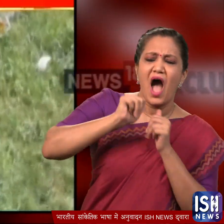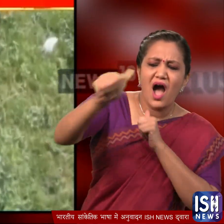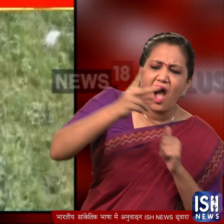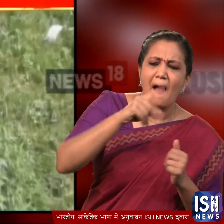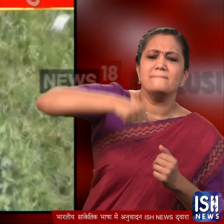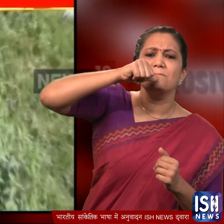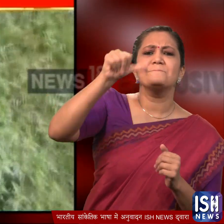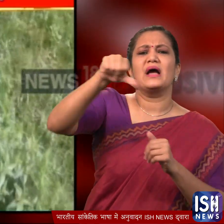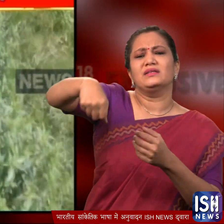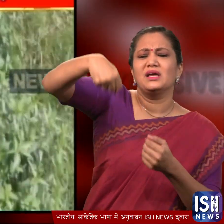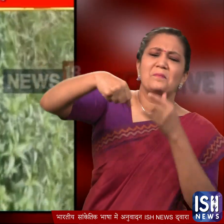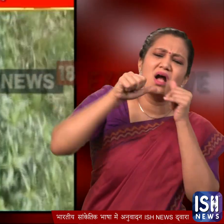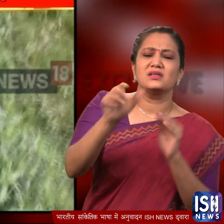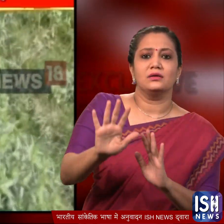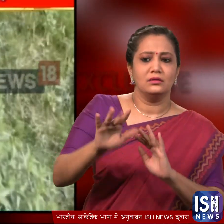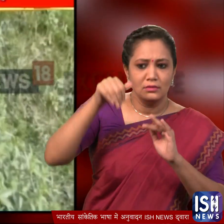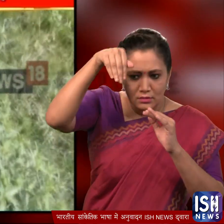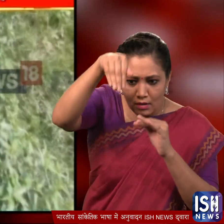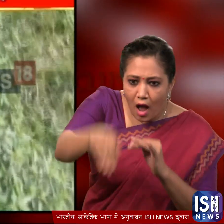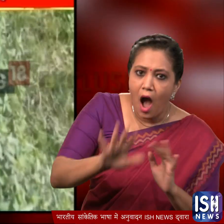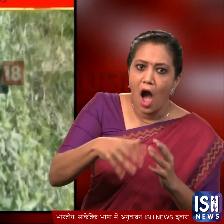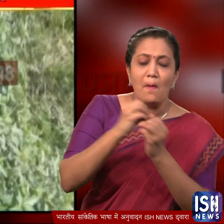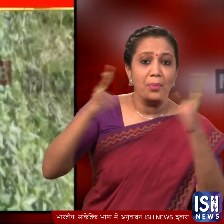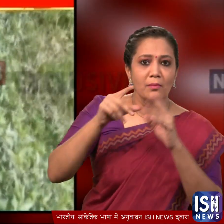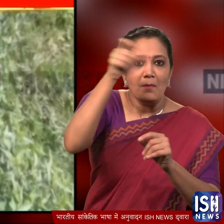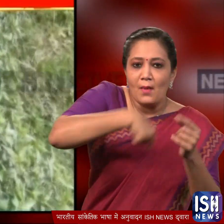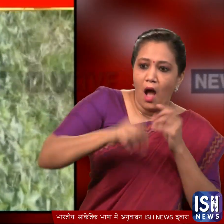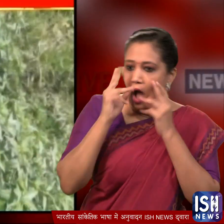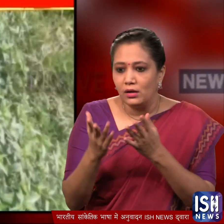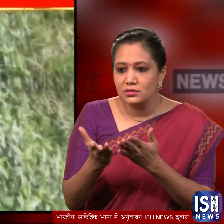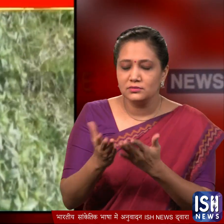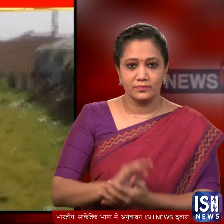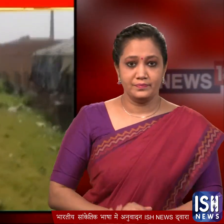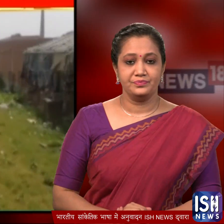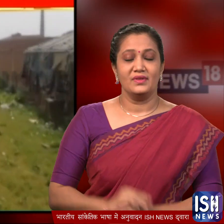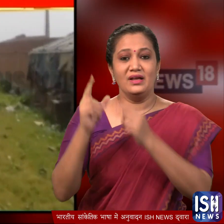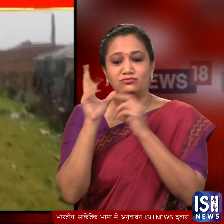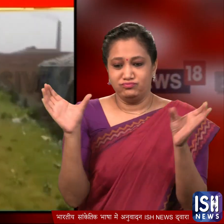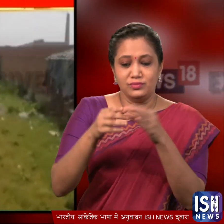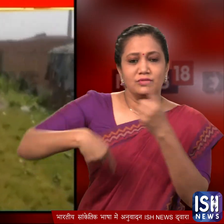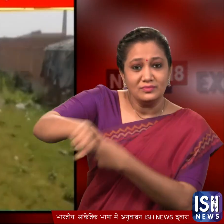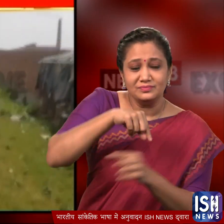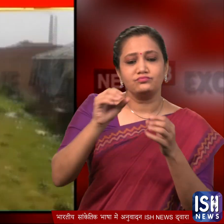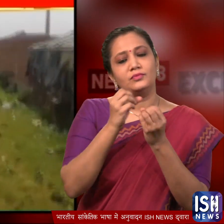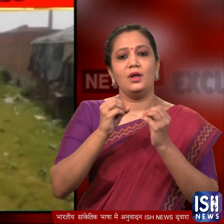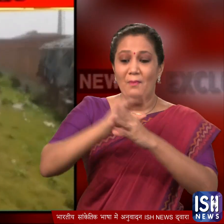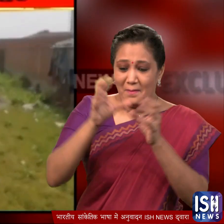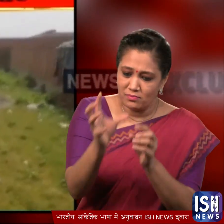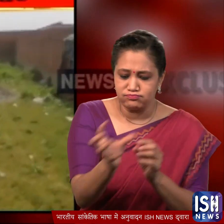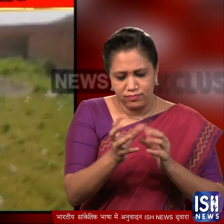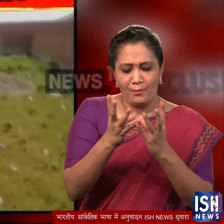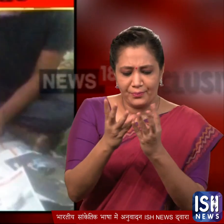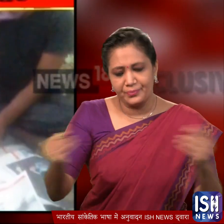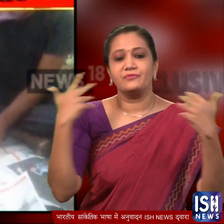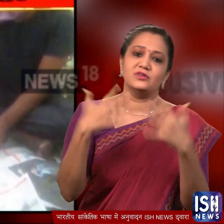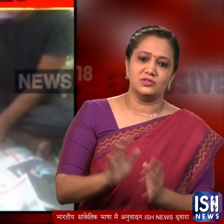ऐसा ही लग रहा था जैसे बाल्टी में पानी रखा हो, लेकिन पानी के बीच बम रखा देखकर सबके होश उड़ गए। सुरक्षा बल की टीम ने बाद में इस बम को भी निष्क्रिय